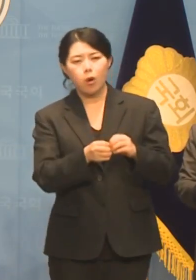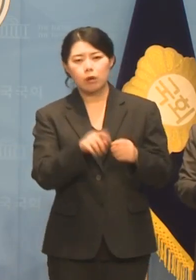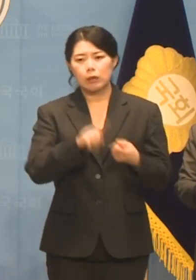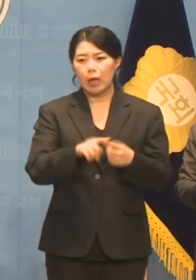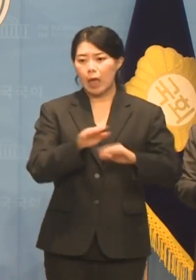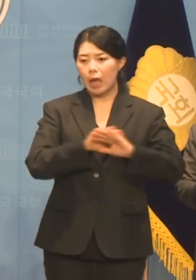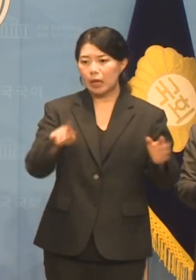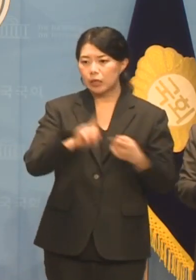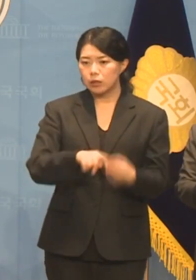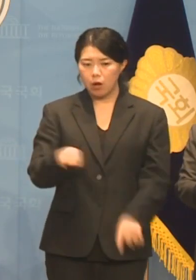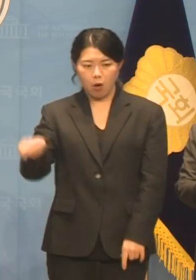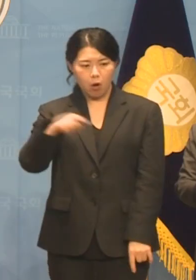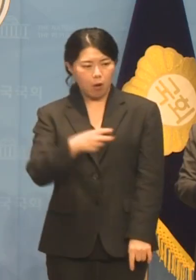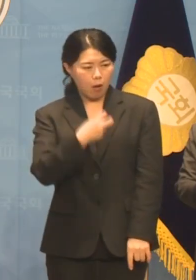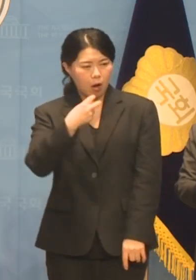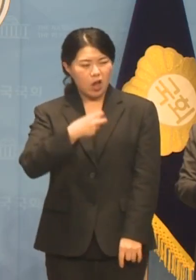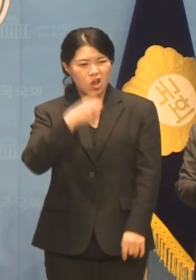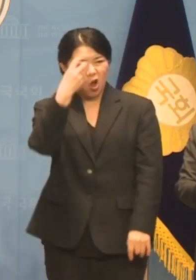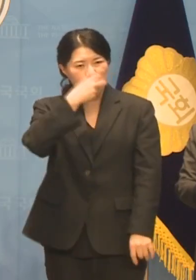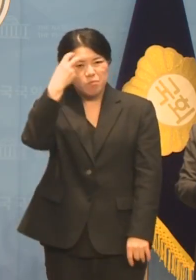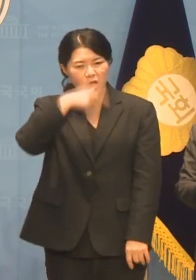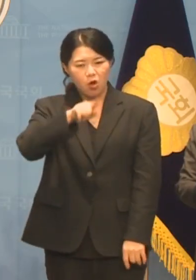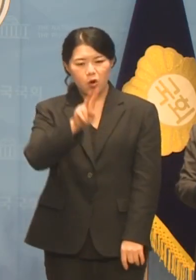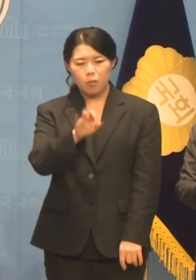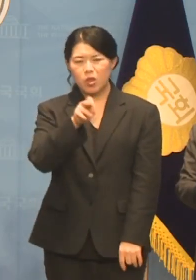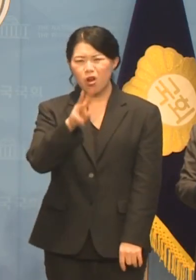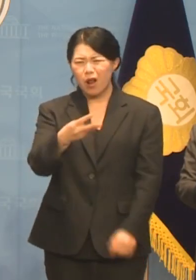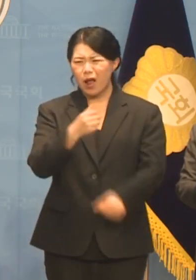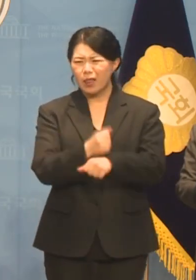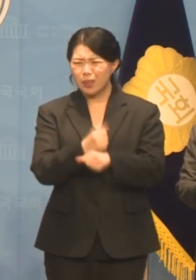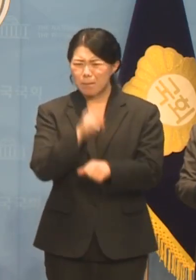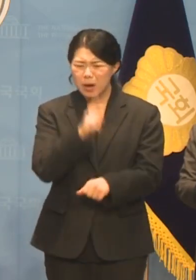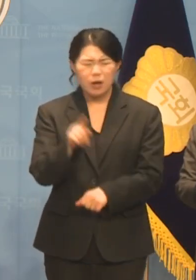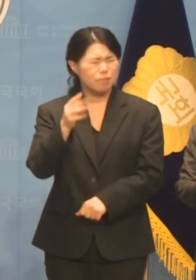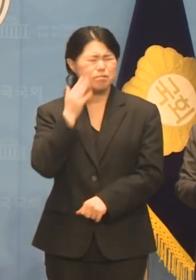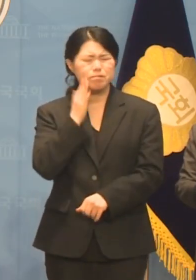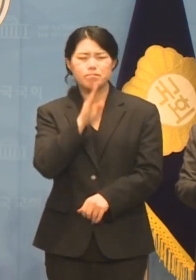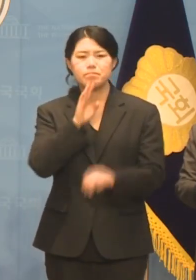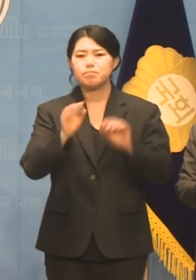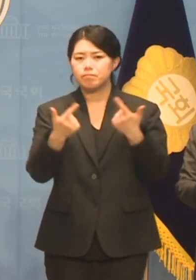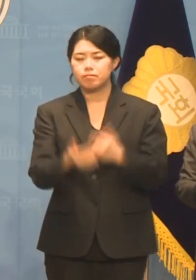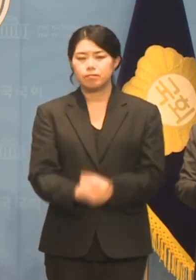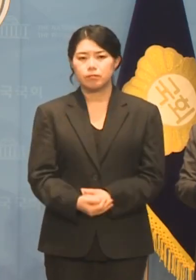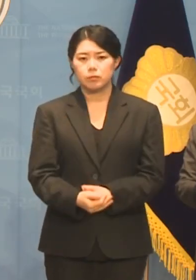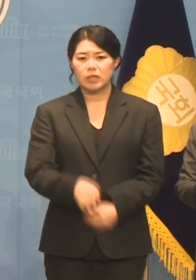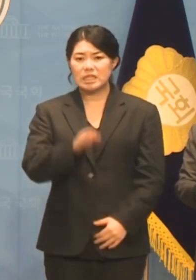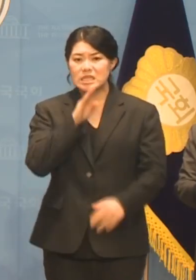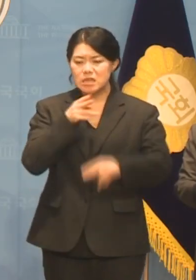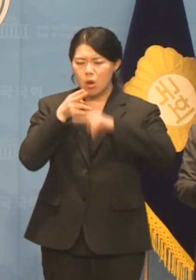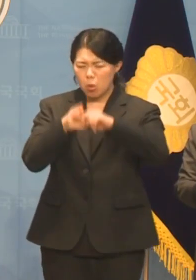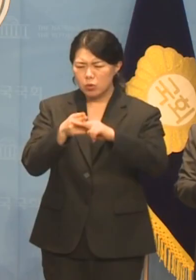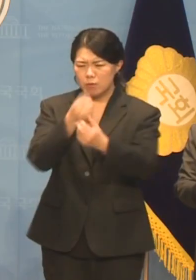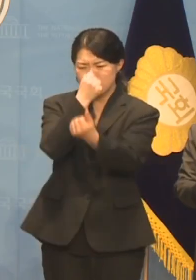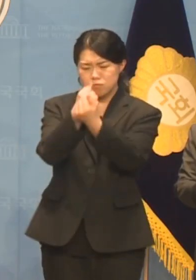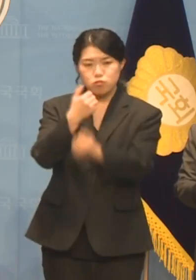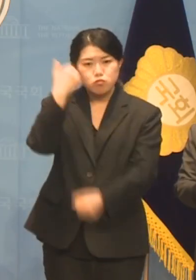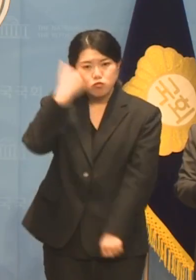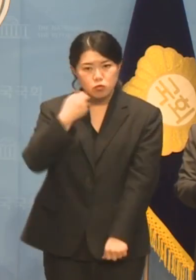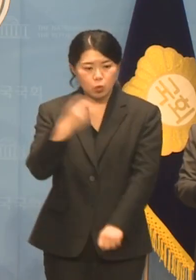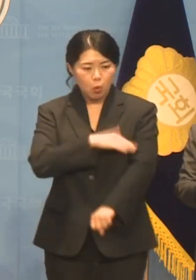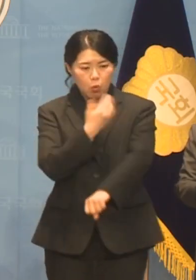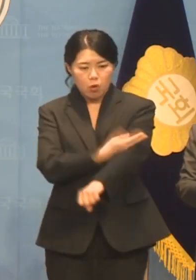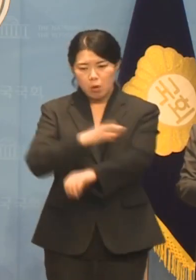대응하는 것을 검열로 왜곡하는 국민의힘의 주장은 사실이 아닙니다. 과연 누가 독재를 하고 있으며 누가